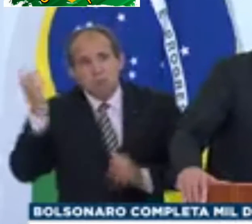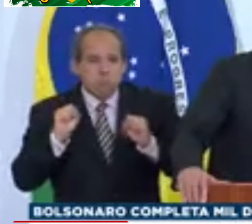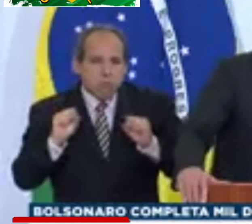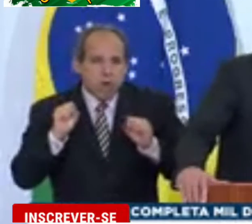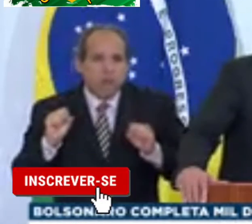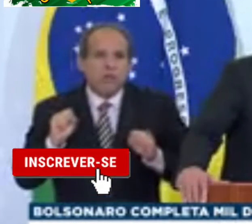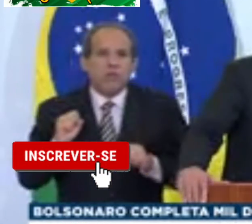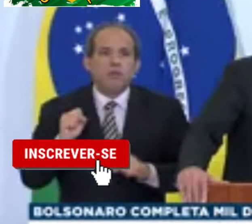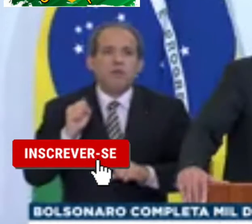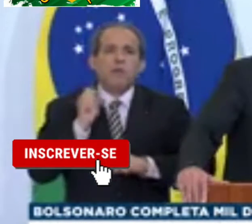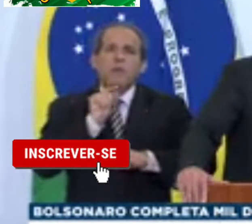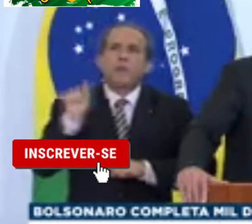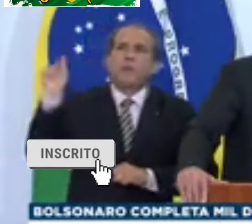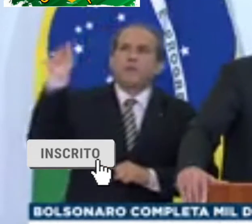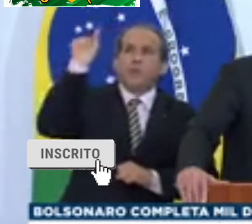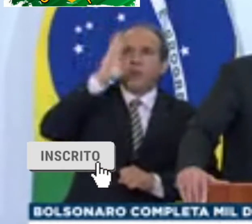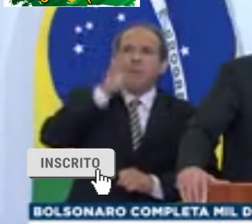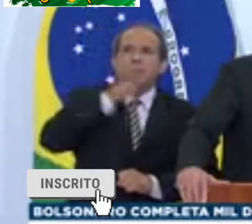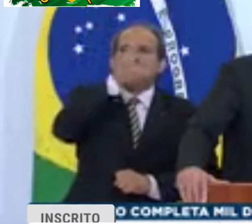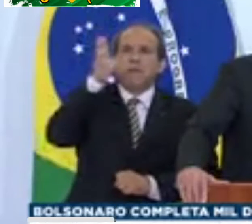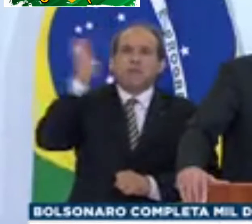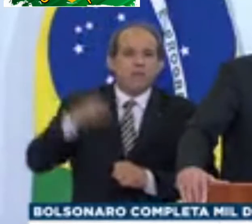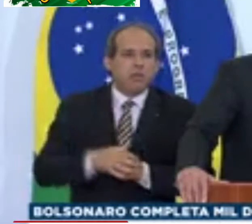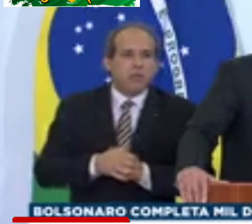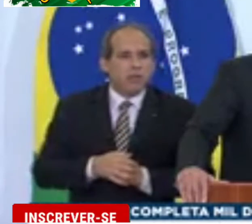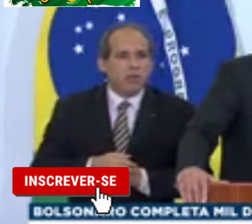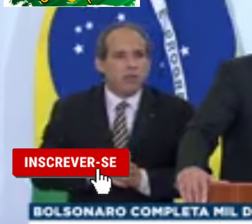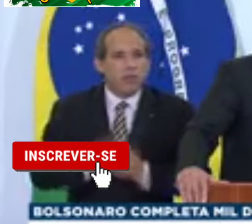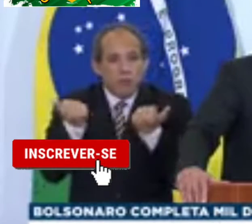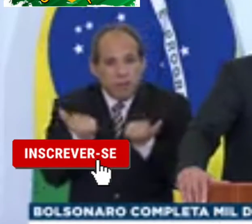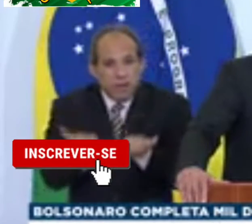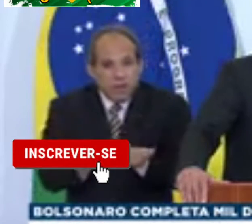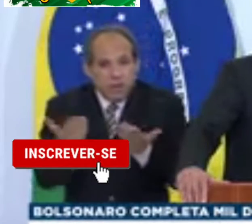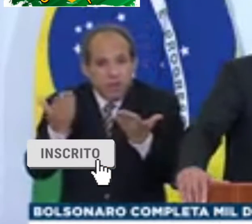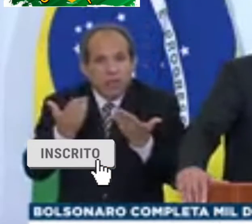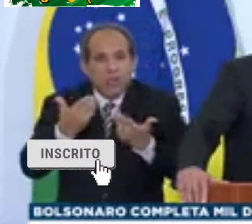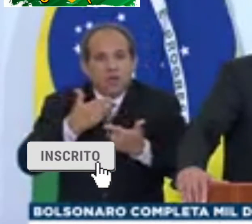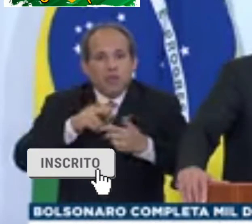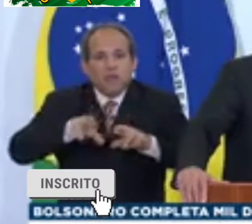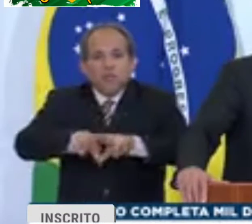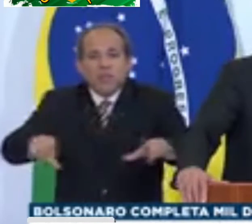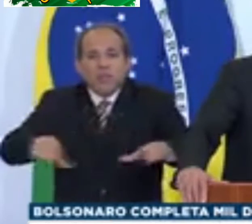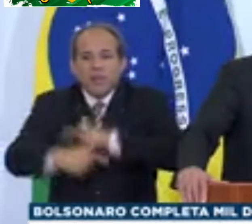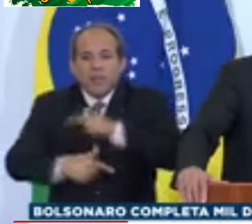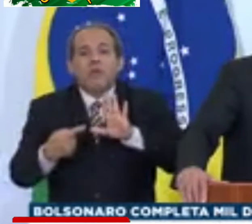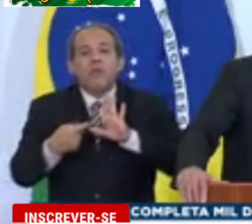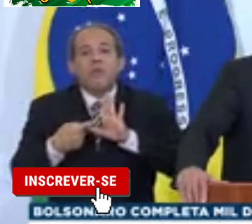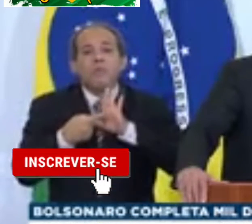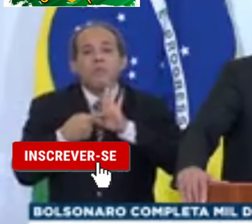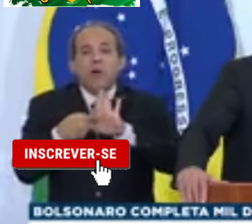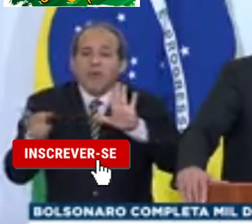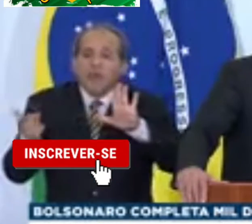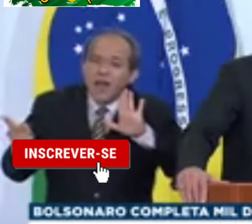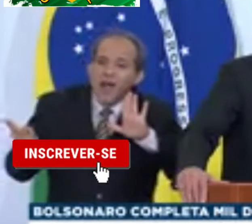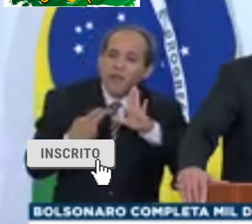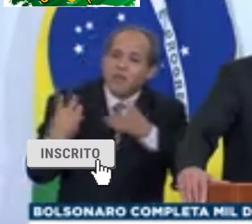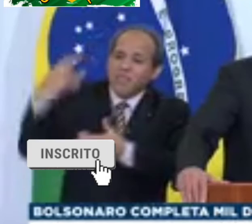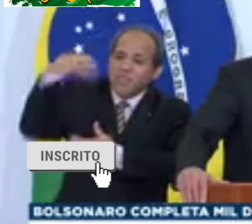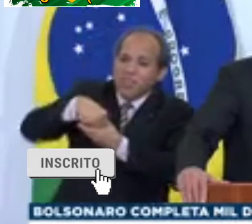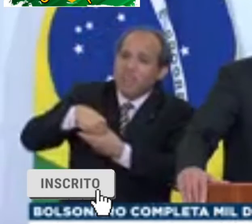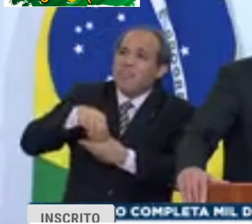pontos do Brasil, não só fazendo entregas, bem como mostrando o que está acontecendo.